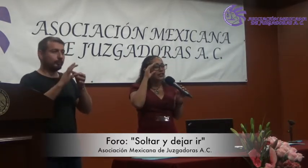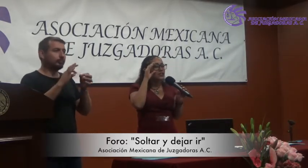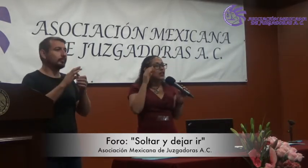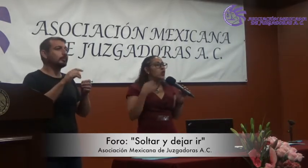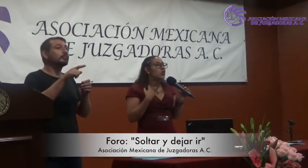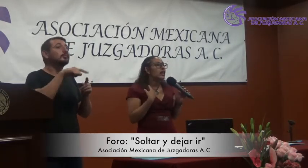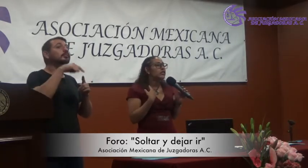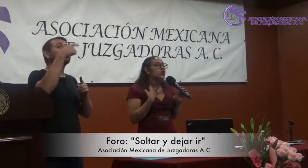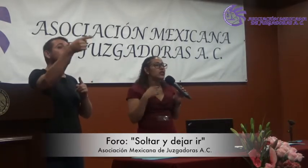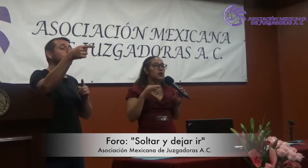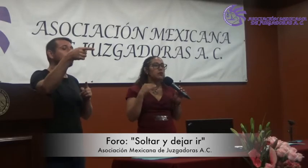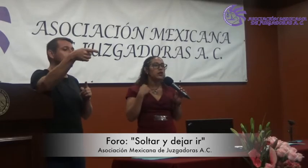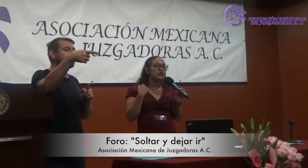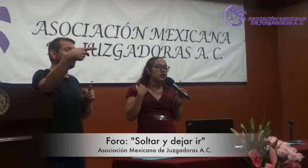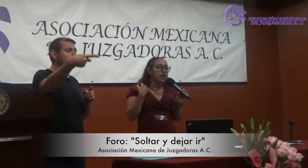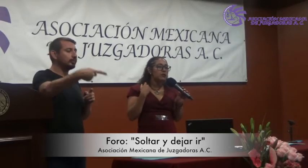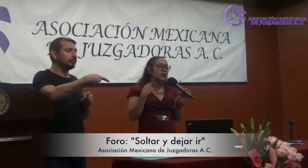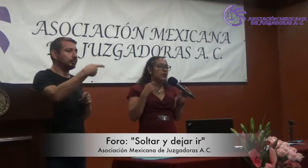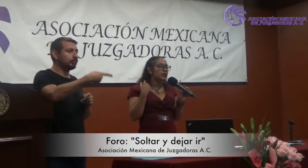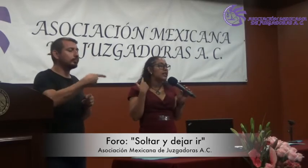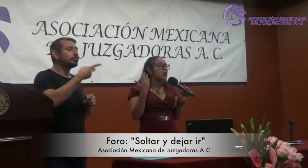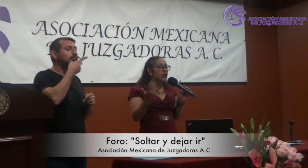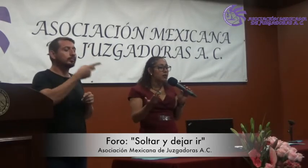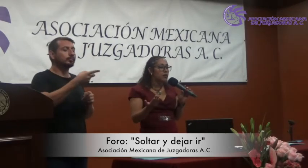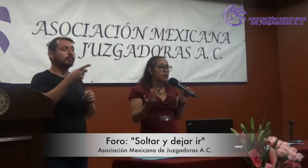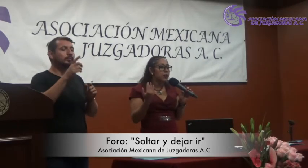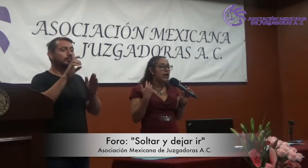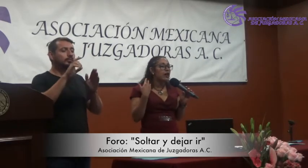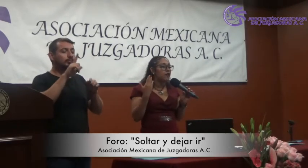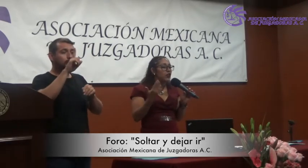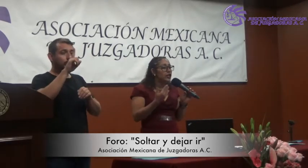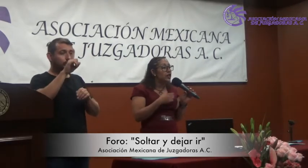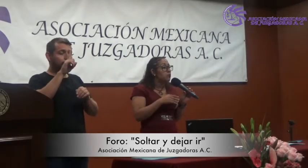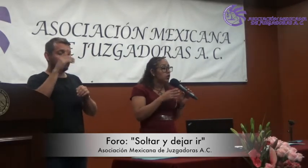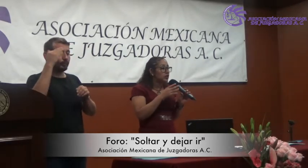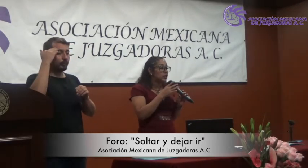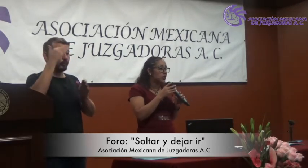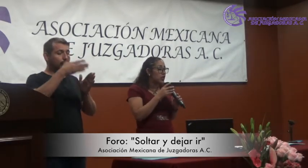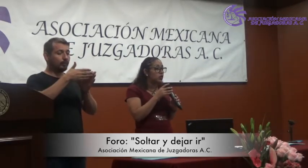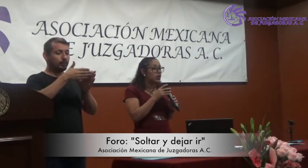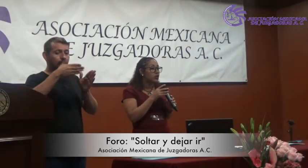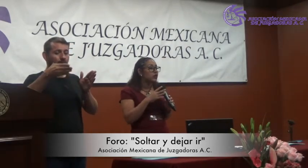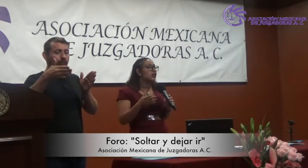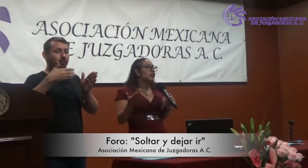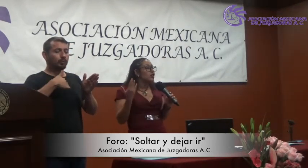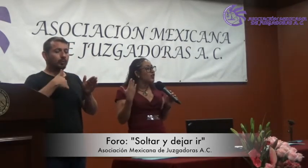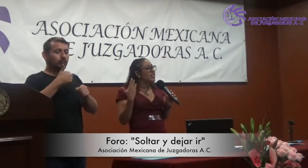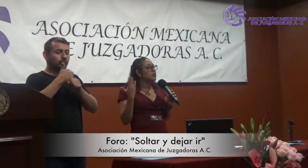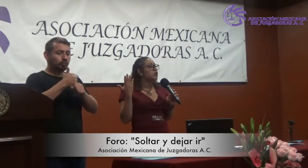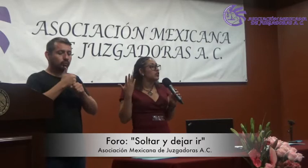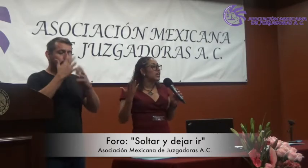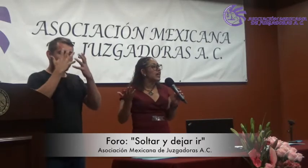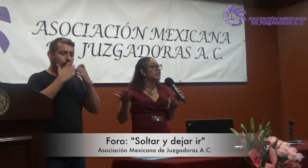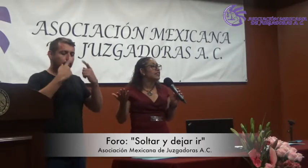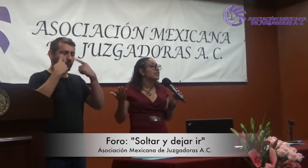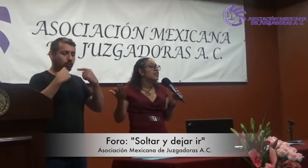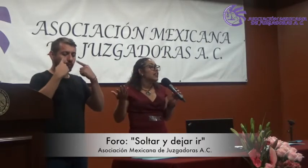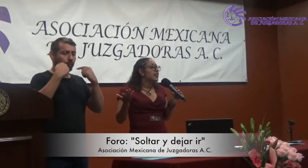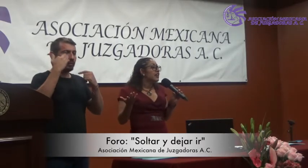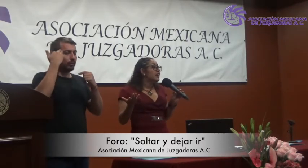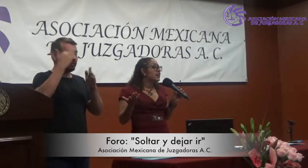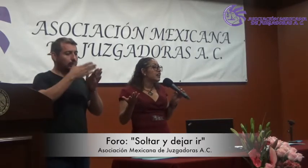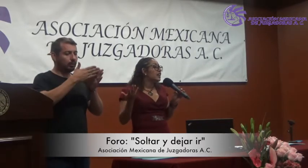acá atrás, ¿cuál es un tiempo razonable, saludable para afrontar el proceso del duelo? Lo dijimos